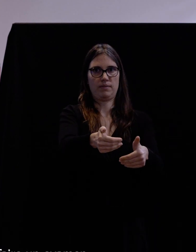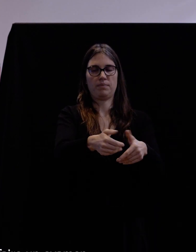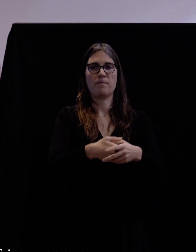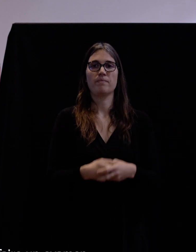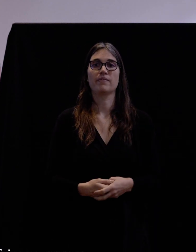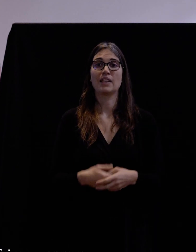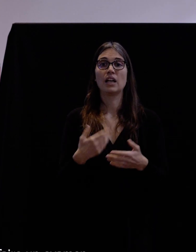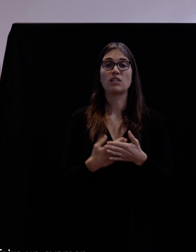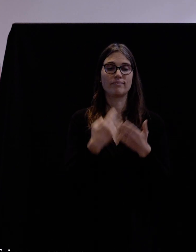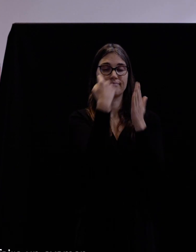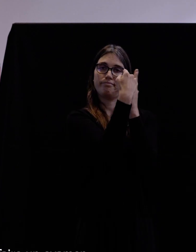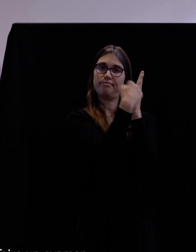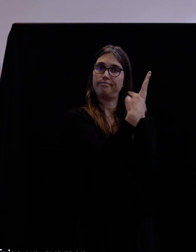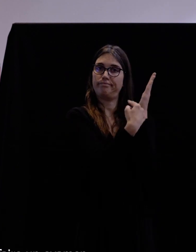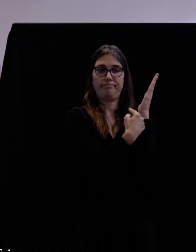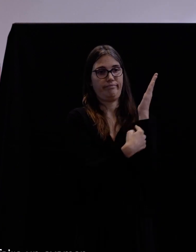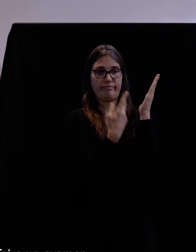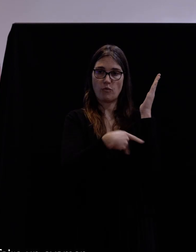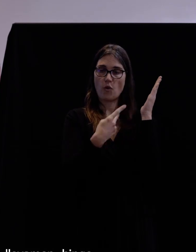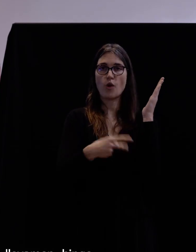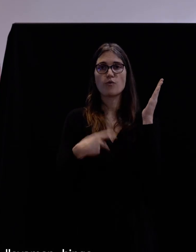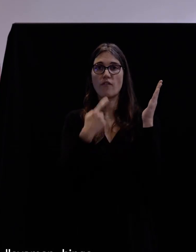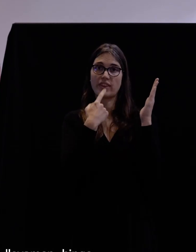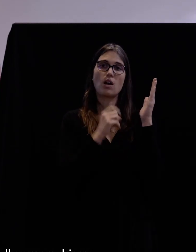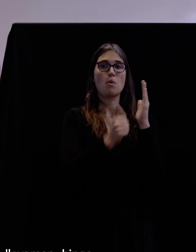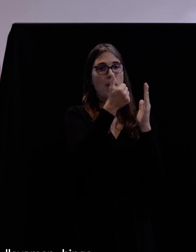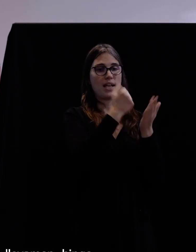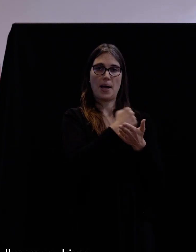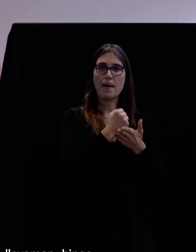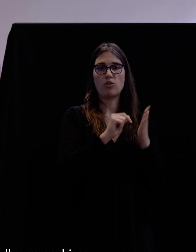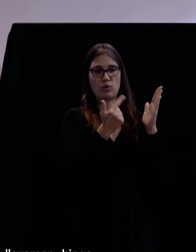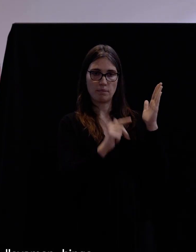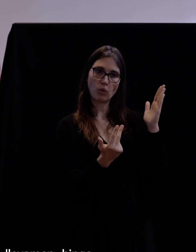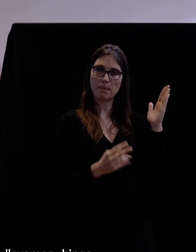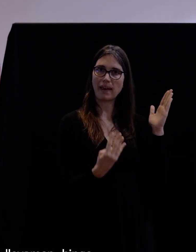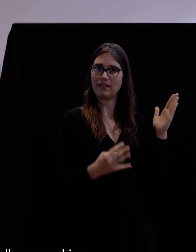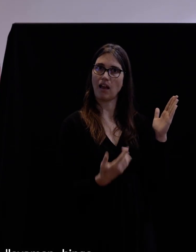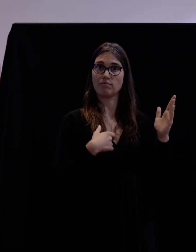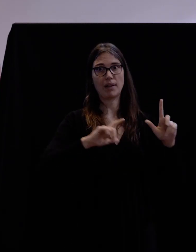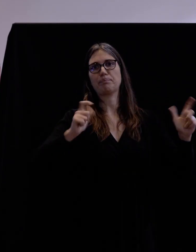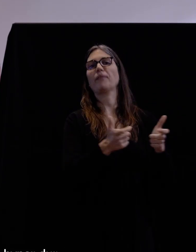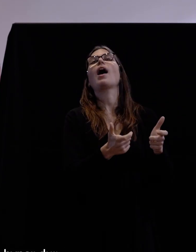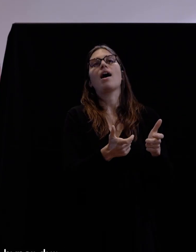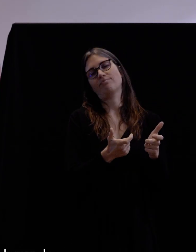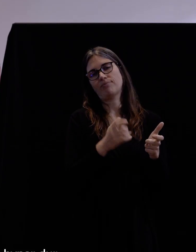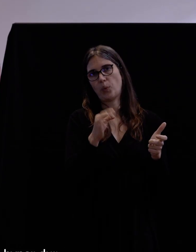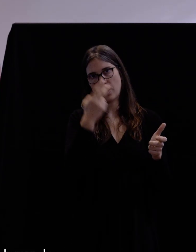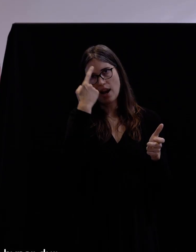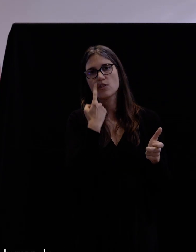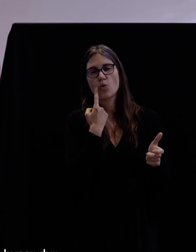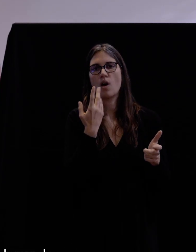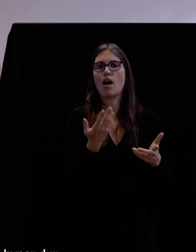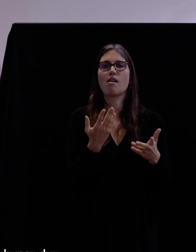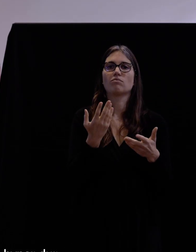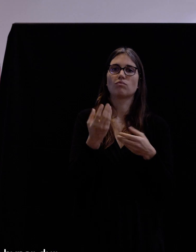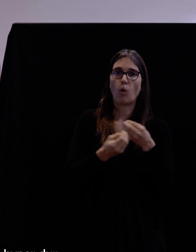trucs et on envoie l'enfant faire un examen, deuxième, un troisième et quatrième. Et quand il remonte de l'examen, bingo, il y a la lésion. Et donc ça, c'est hyper dur